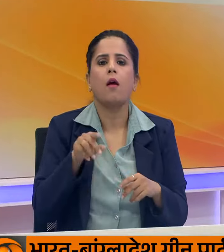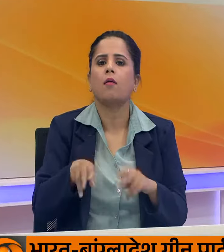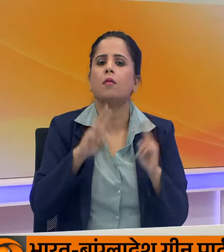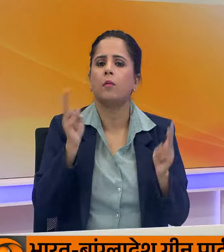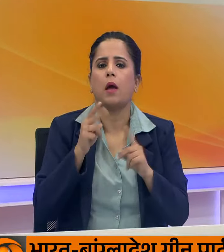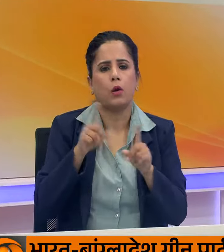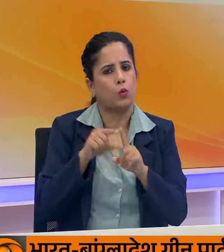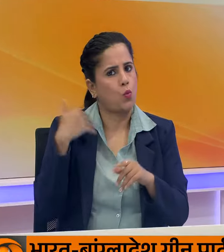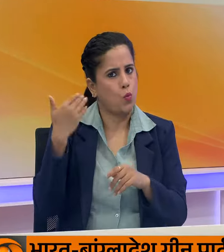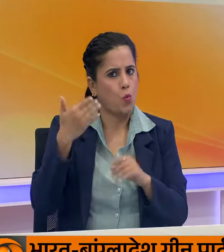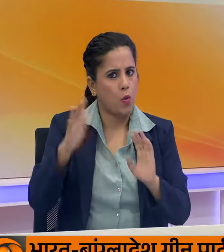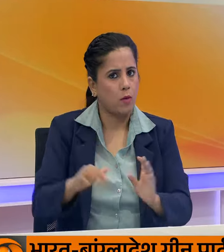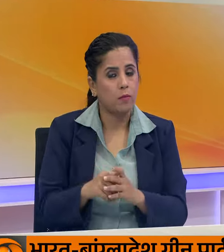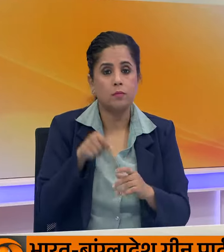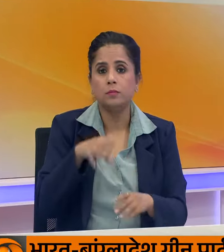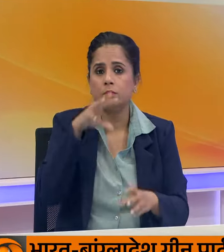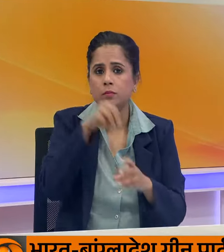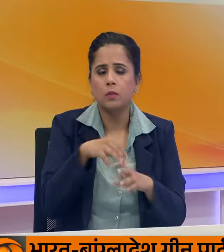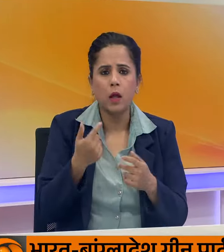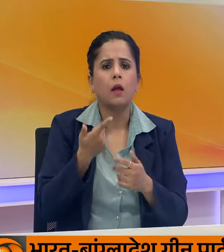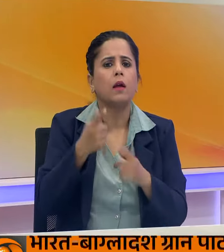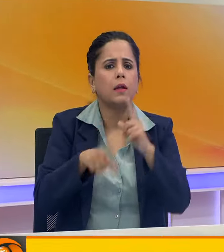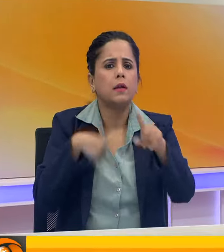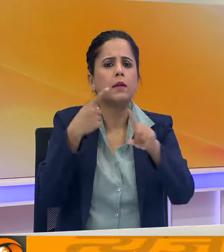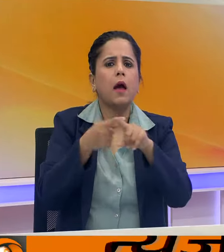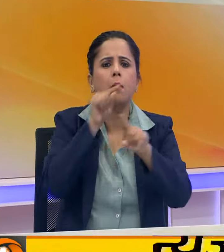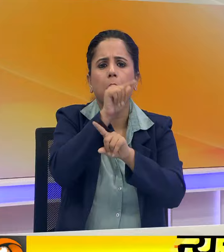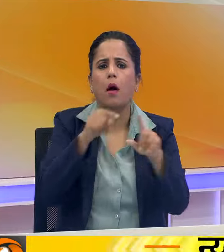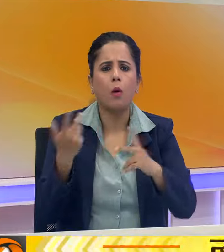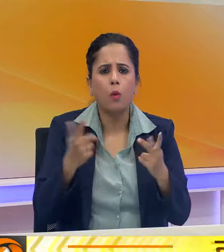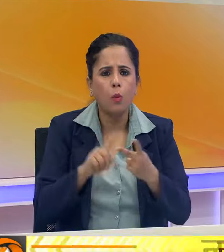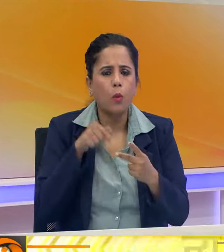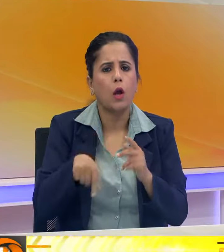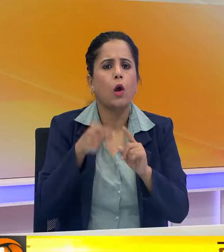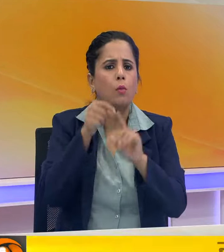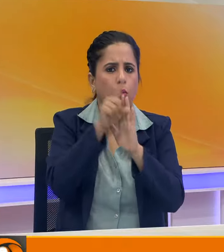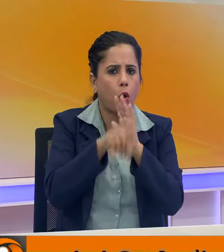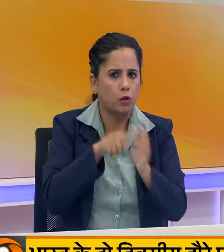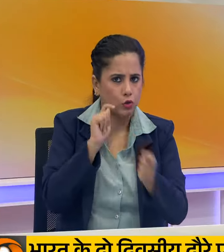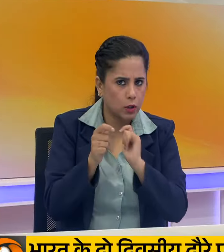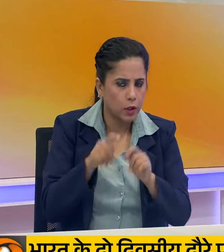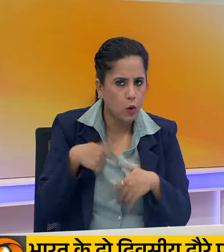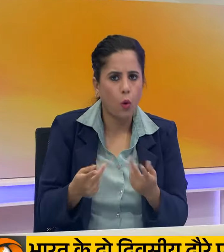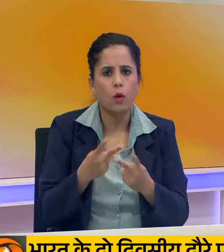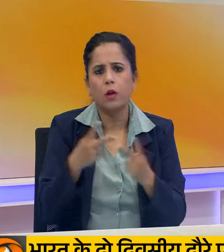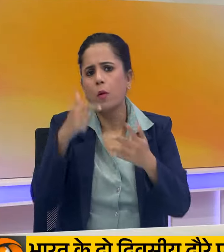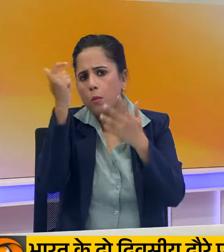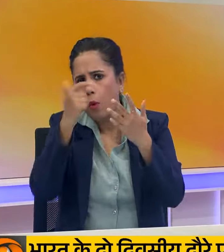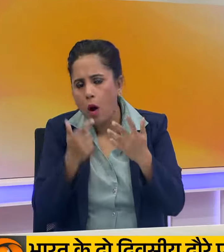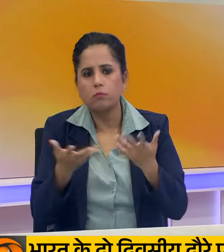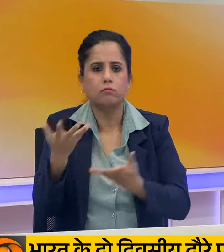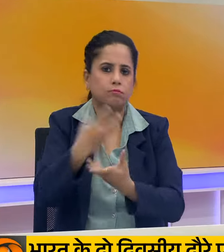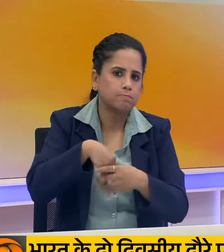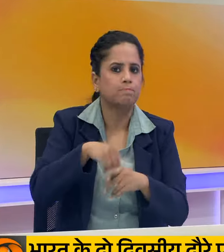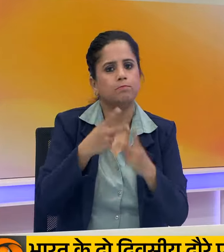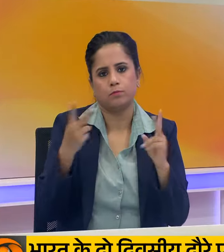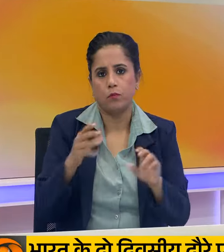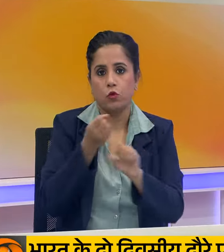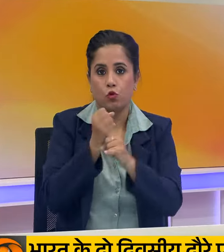बैठक करती है जिसमें कर की दरें नीतिगत बदलाव और प्रशासनिक मुद्दे शामिल होते हैं